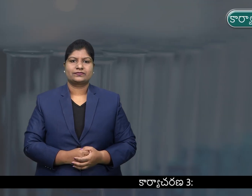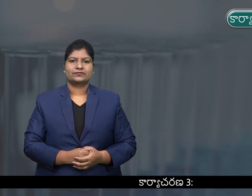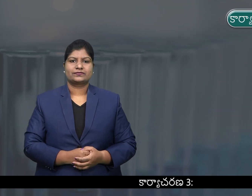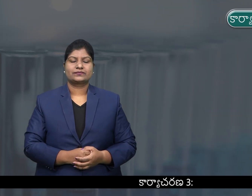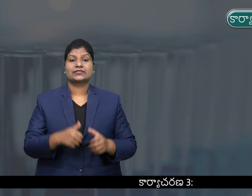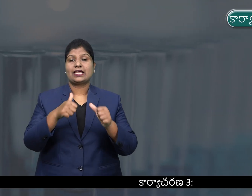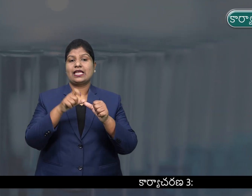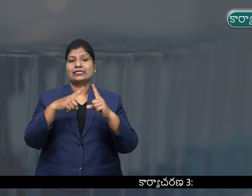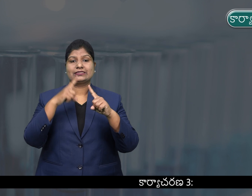కార్యాచరణ 3.